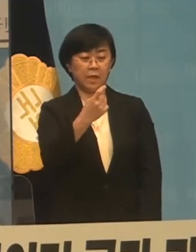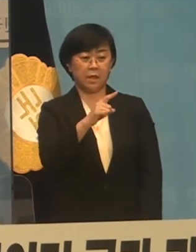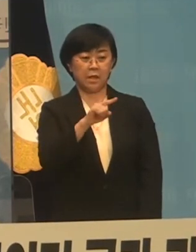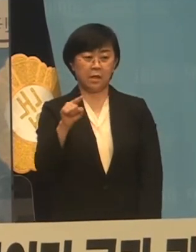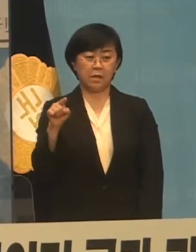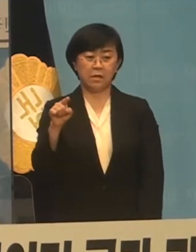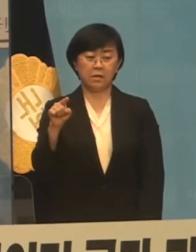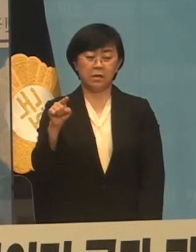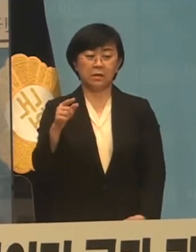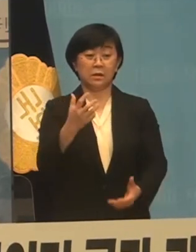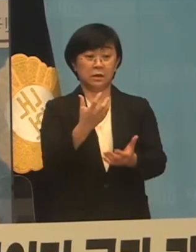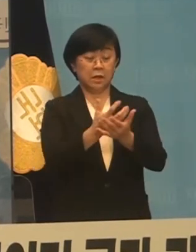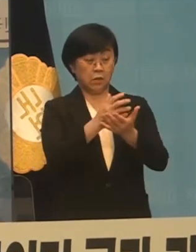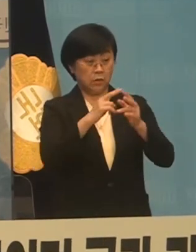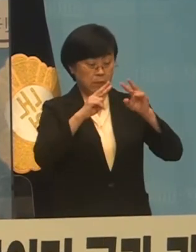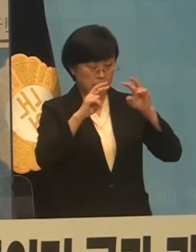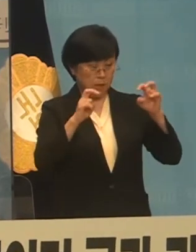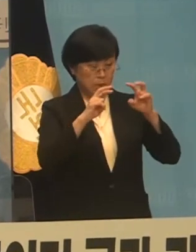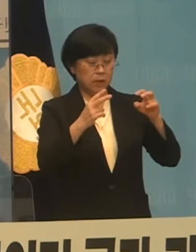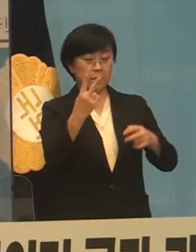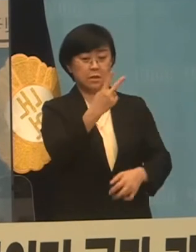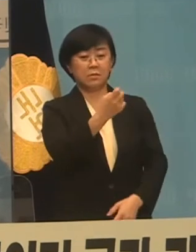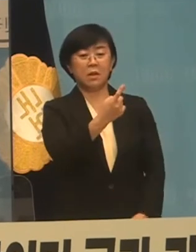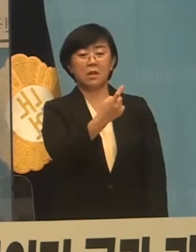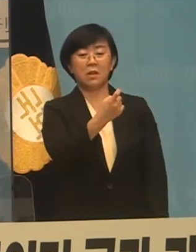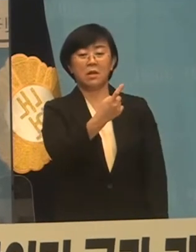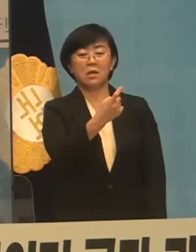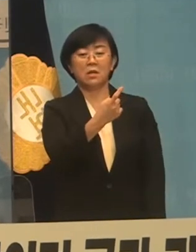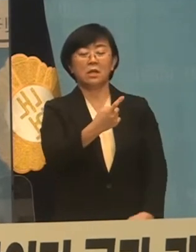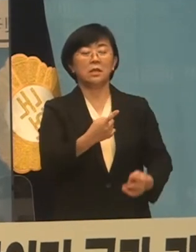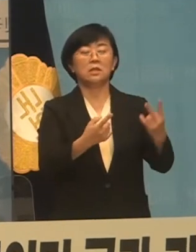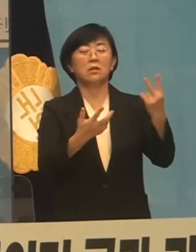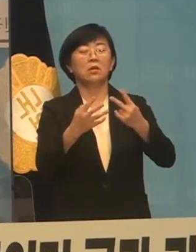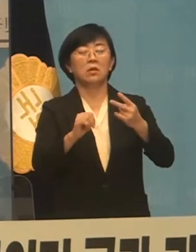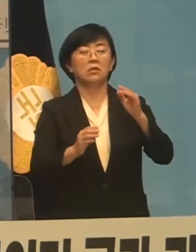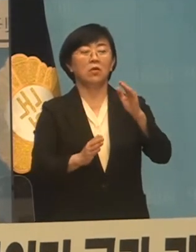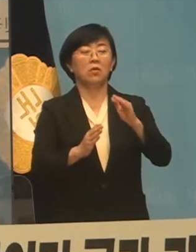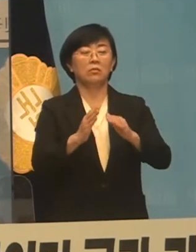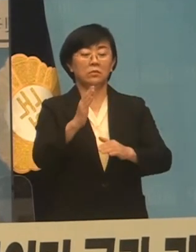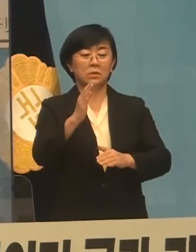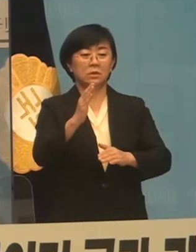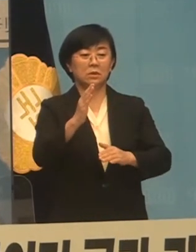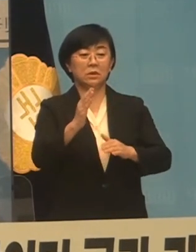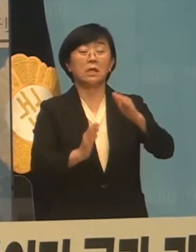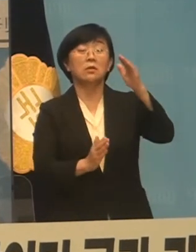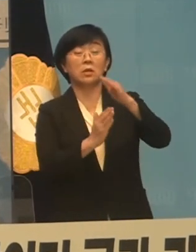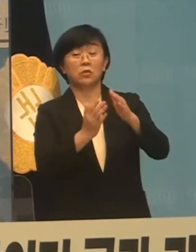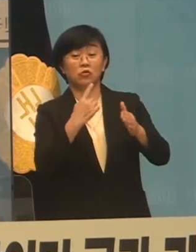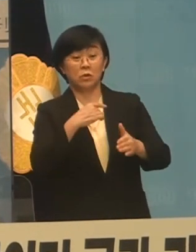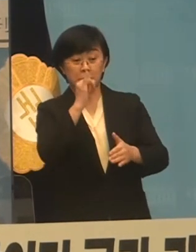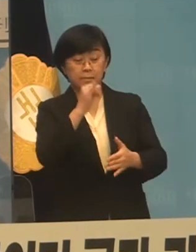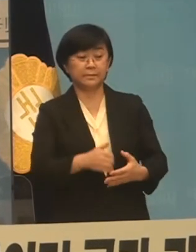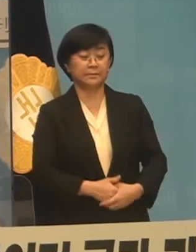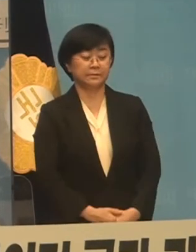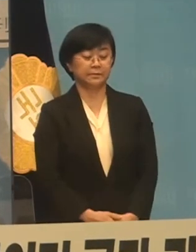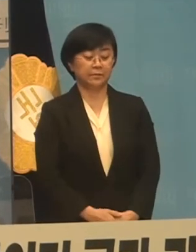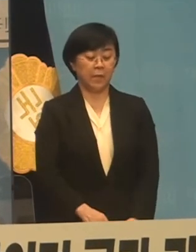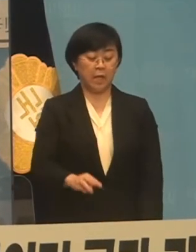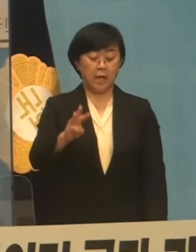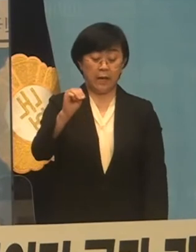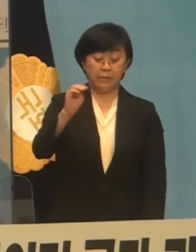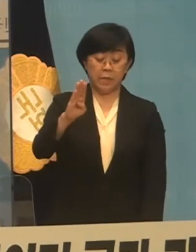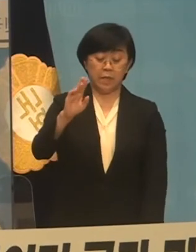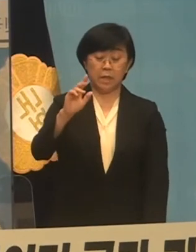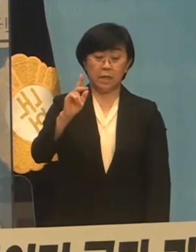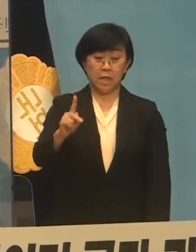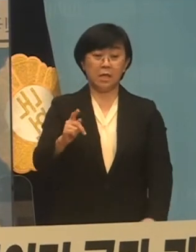2011년부터 자료를 보면요. 2011년도에 2천억이 넘는 EBITDA를 달성한 적도 있습니다. MBK에